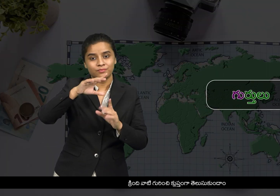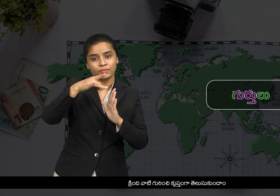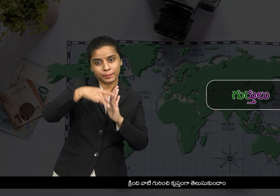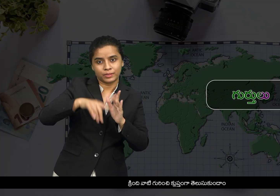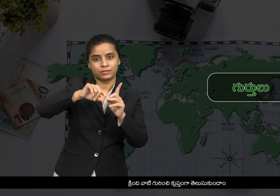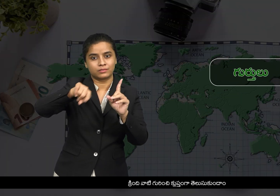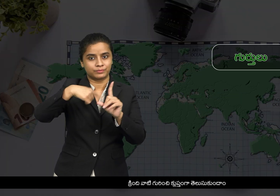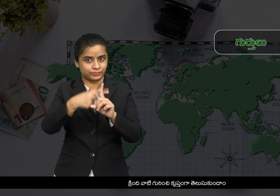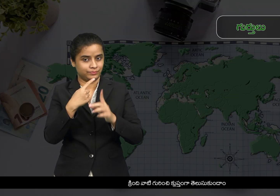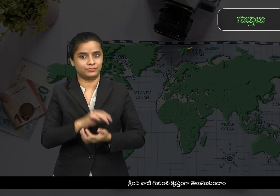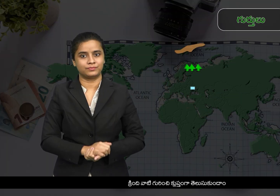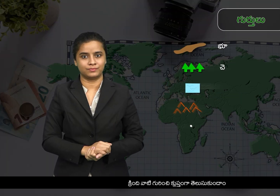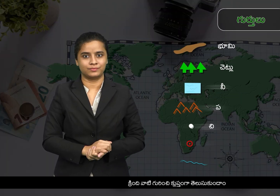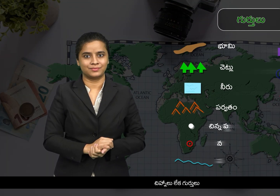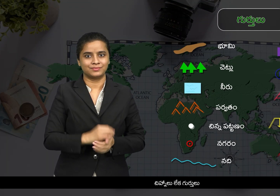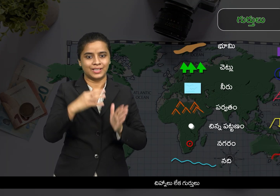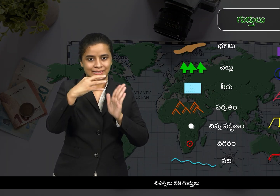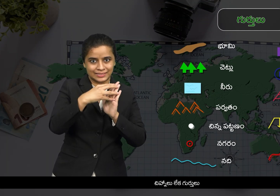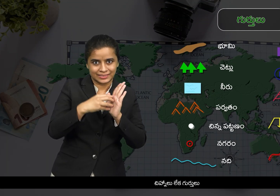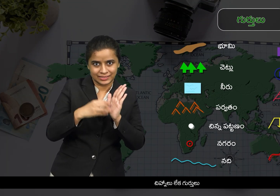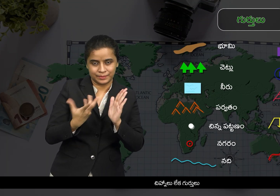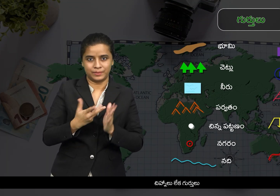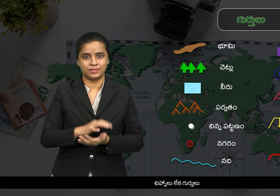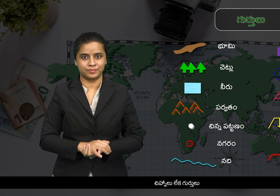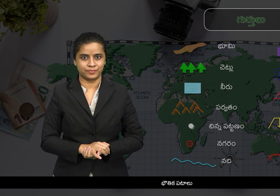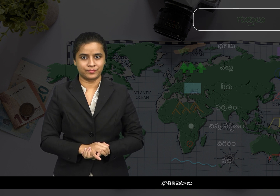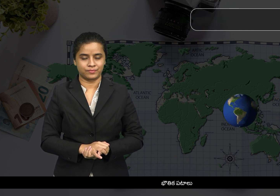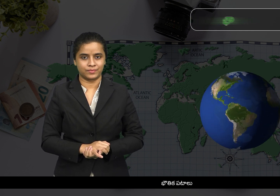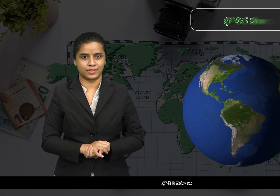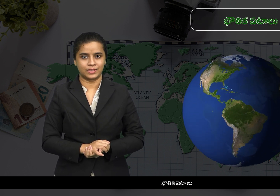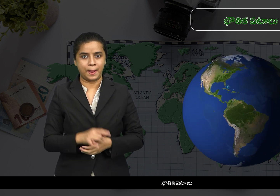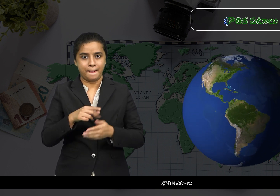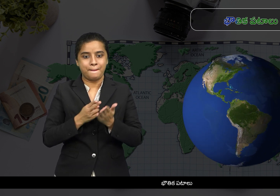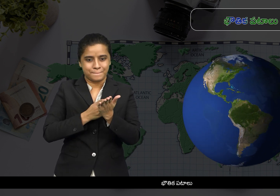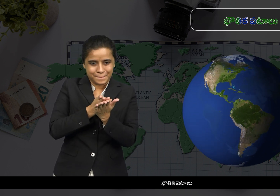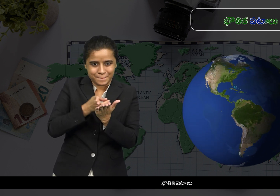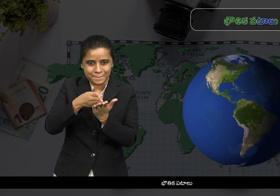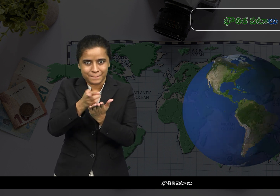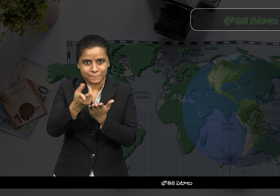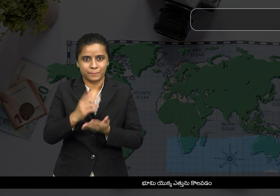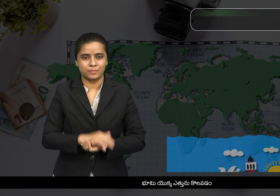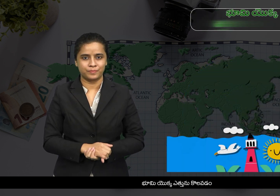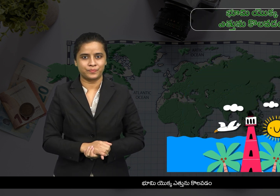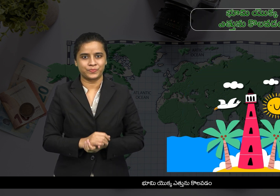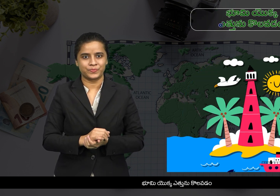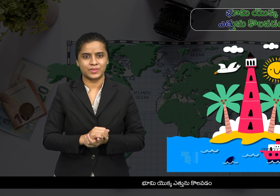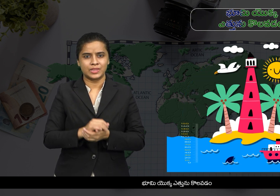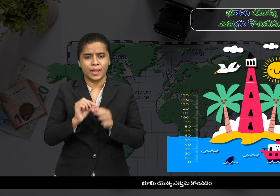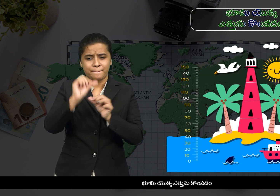గురించి క్లుప్తంగా తెలుసుకుందాం. చిహ్నాలు లేక గుర్తులు, భౌతిక పటాలు, భూమి యొక్క